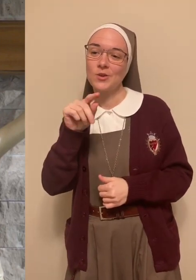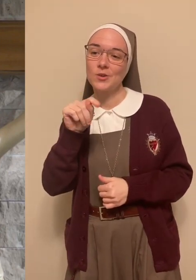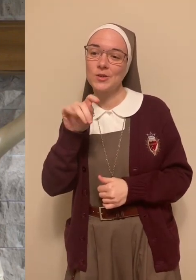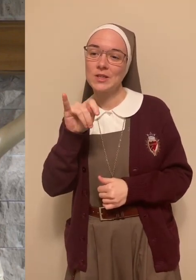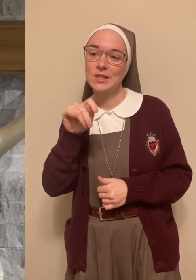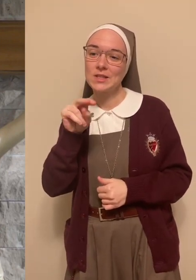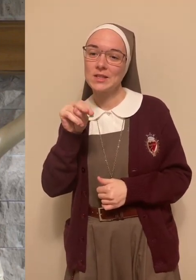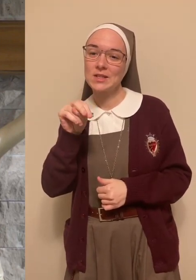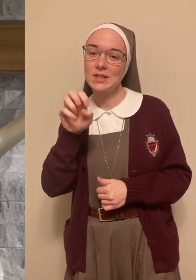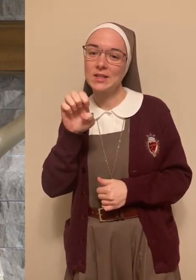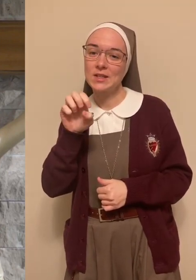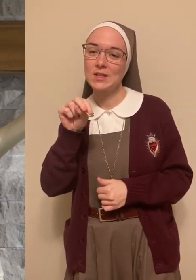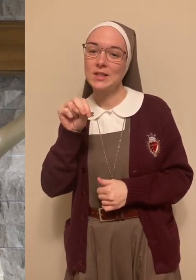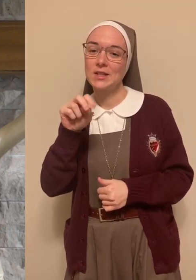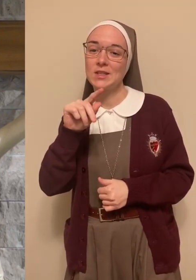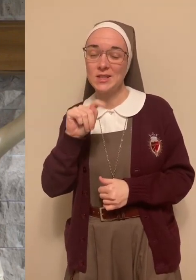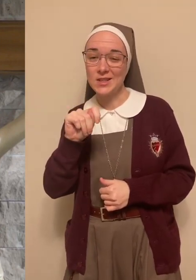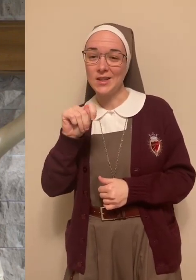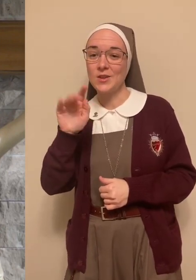toda su imagen,